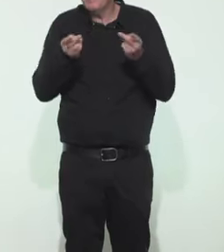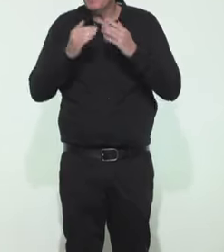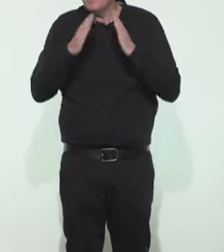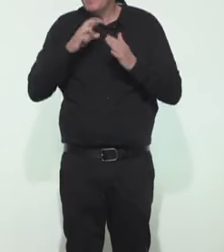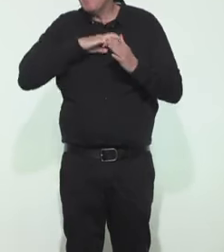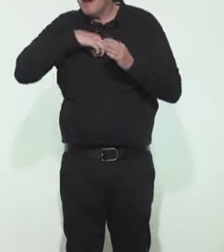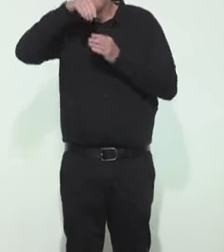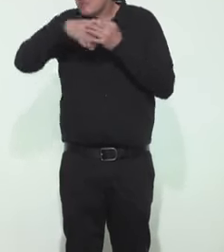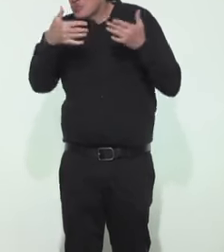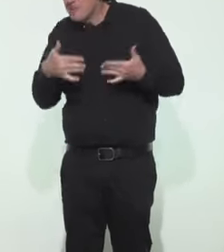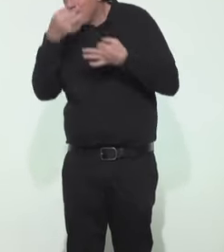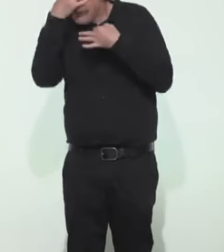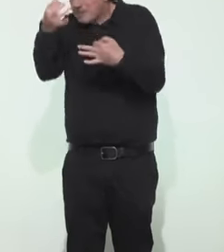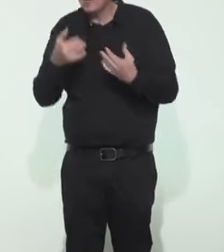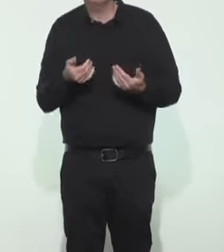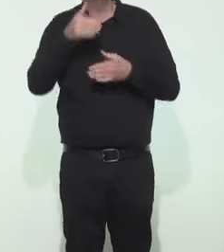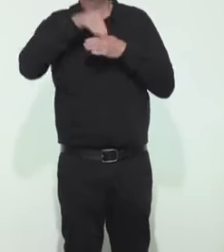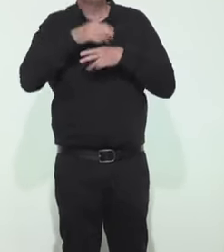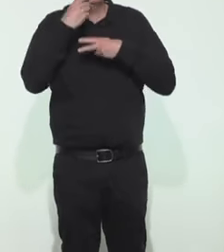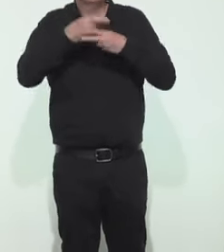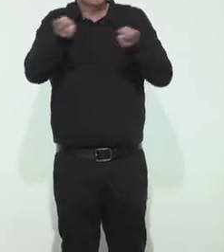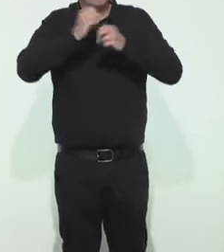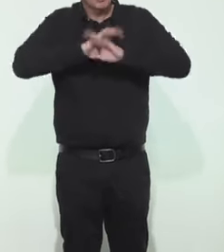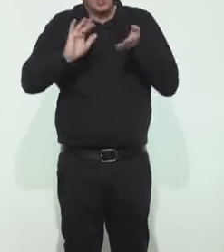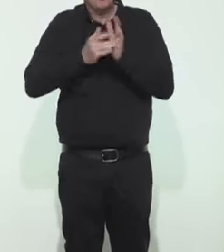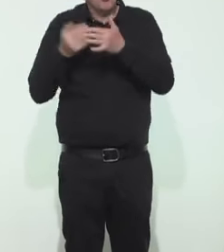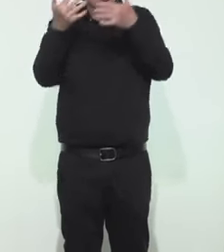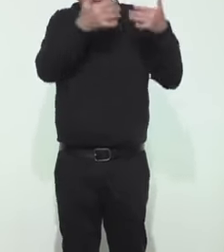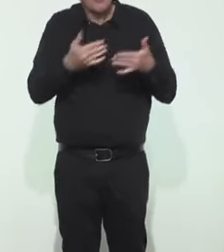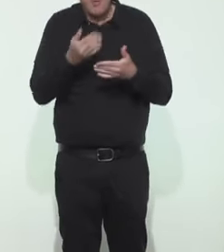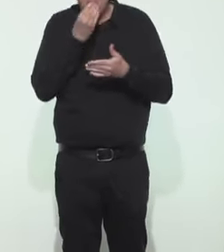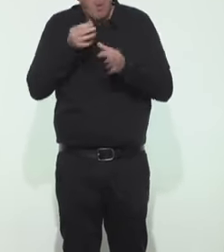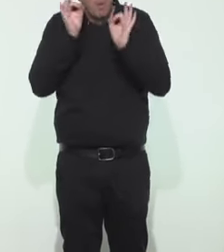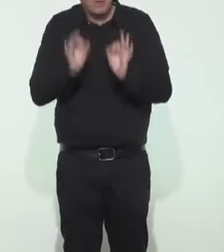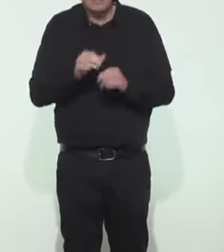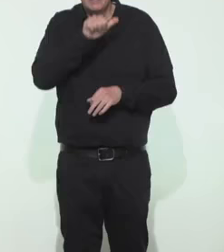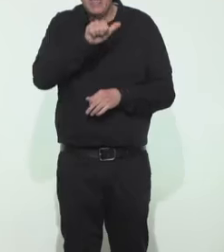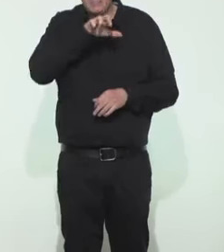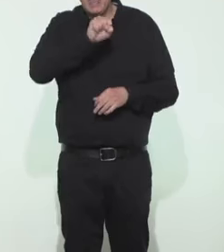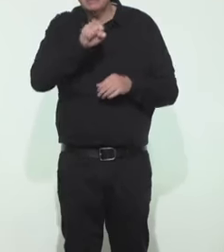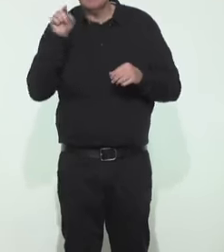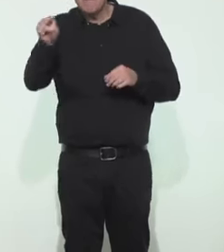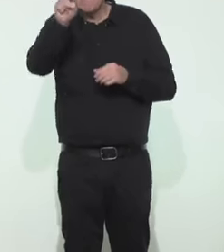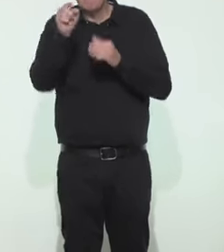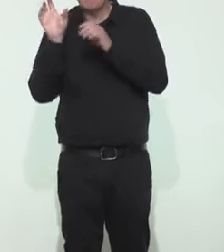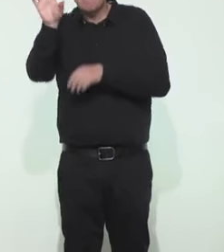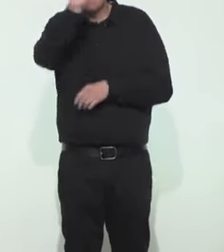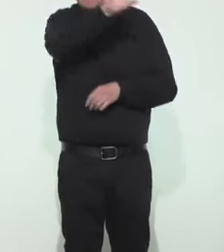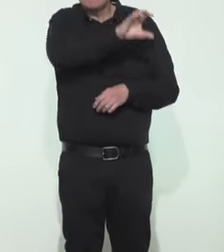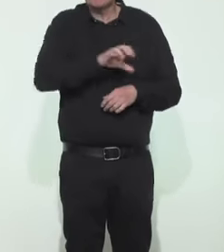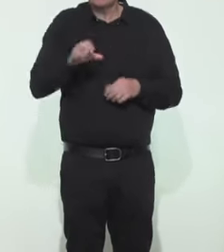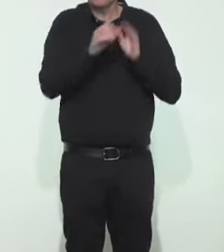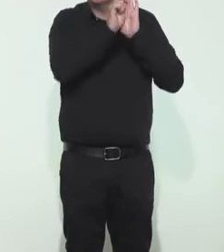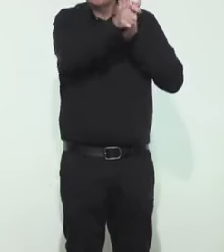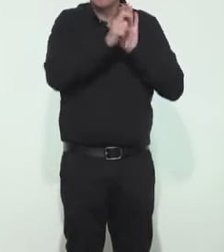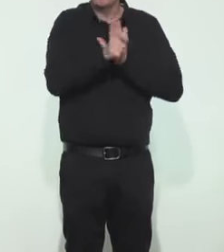soir les données sont vraiment très bien rempli il y a eu une différence de saisine puisque certaines ars avait mis en place leur propre protocole